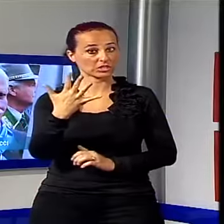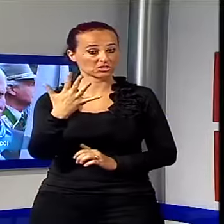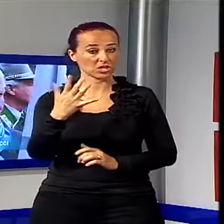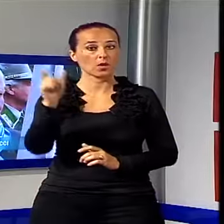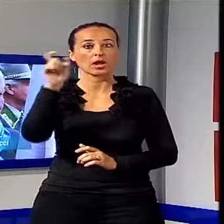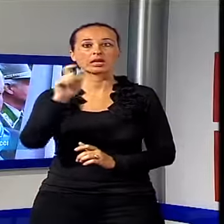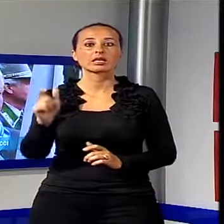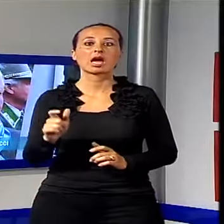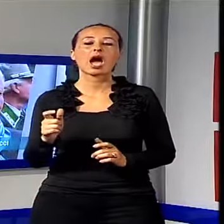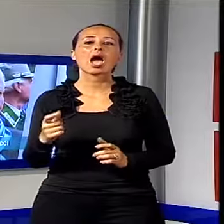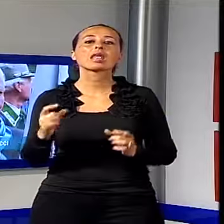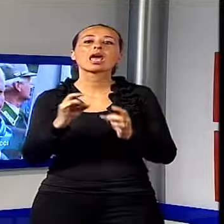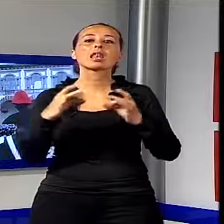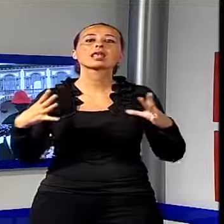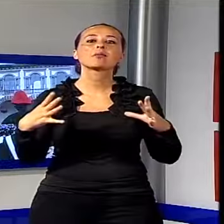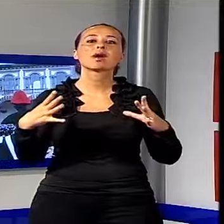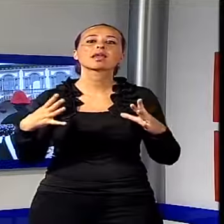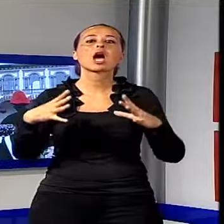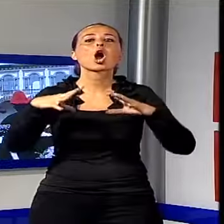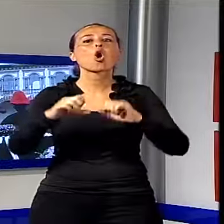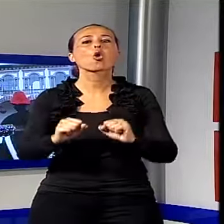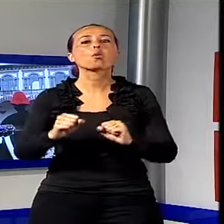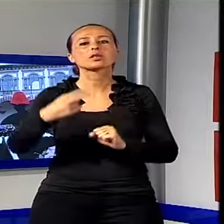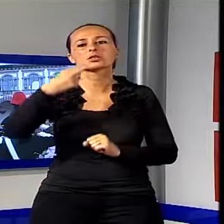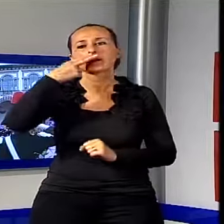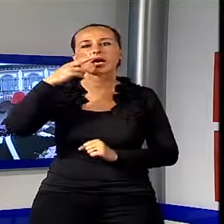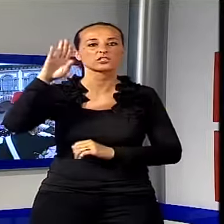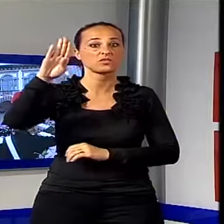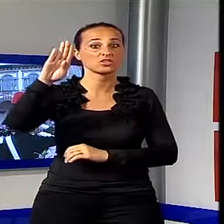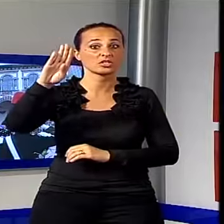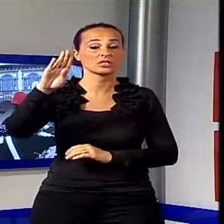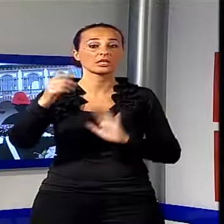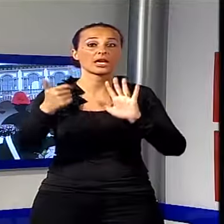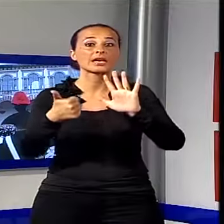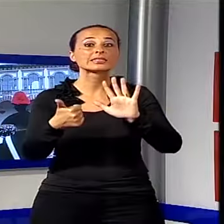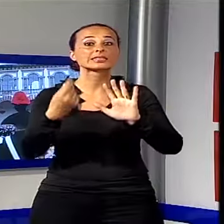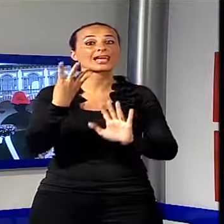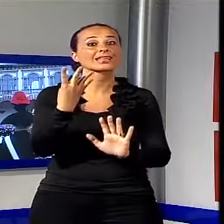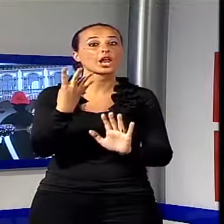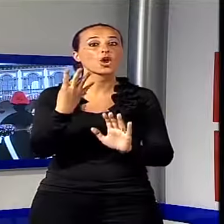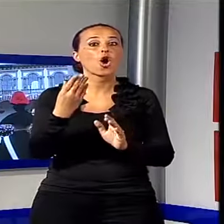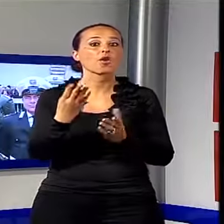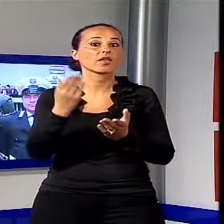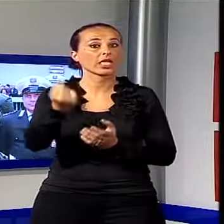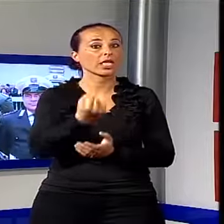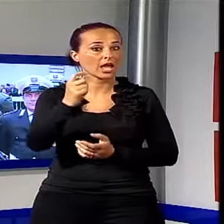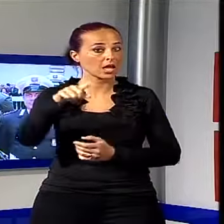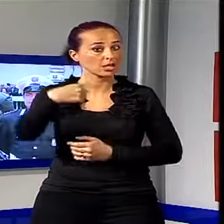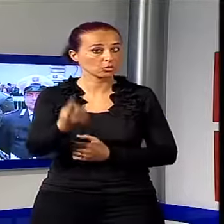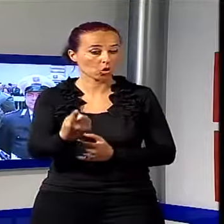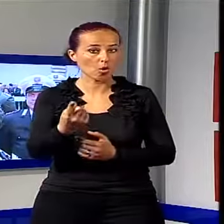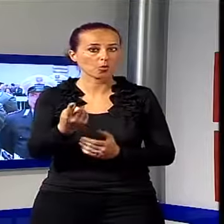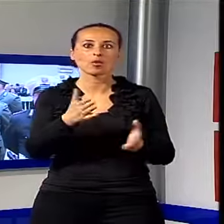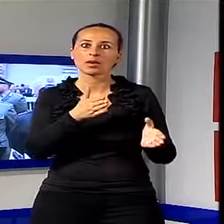'occupazione nazifascista. 69 anni dopo, in uno dei periodi storici più difficili da dopoguerra, l'Italia